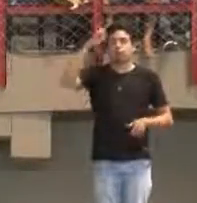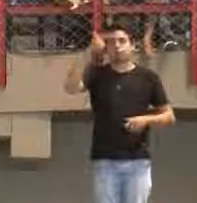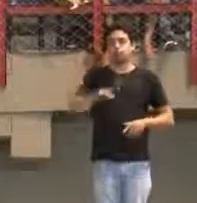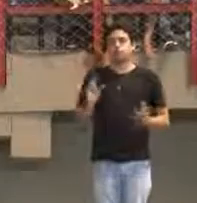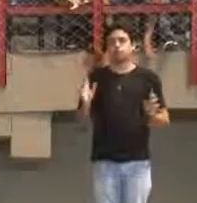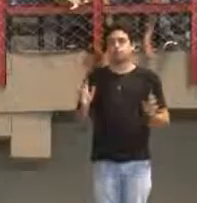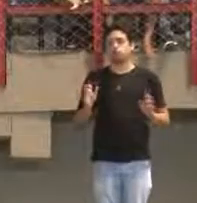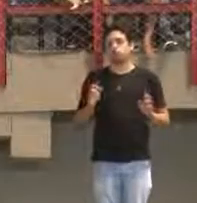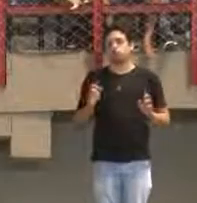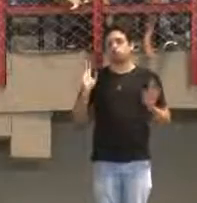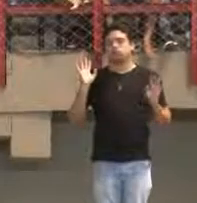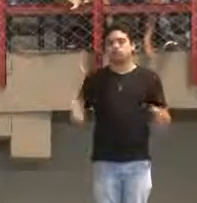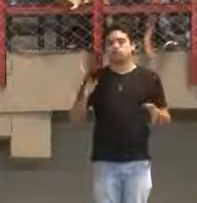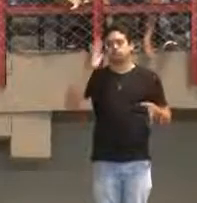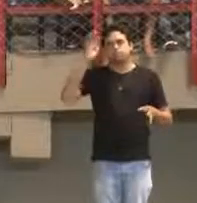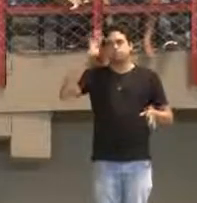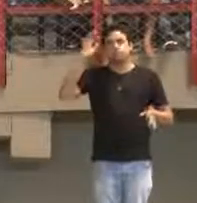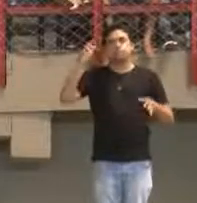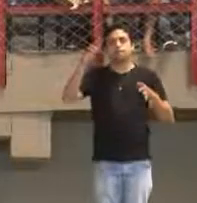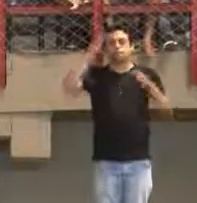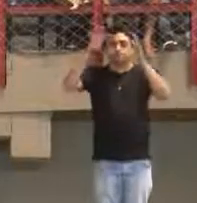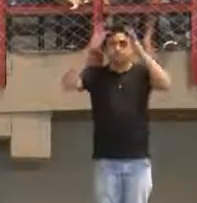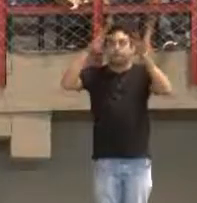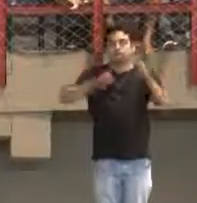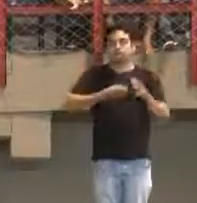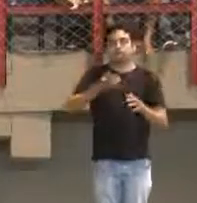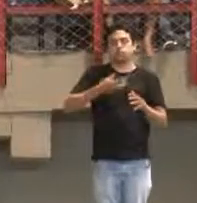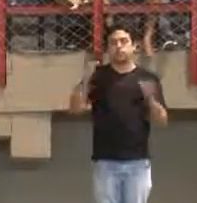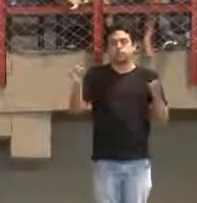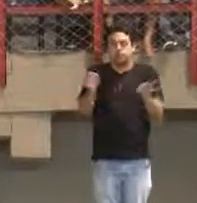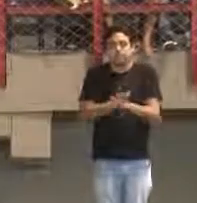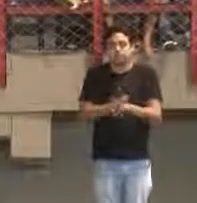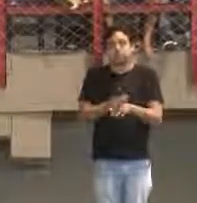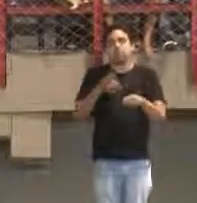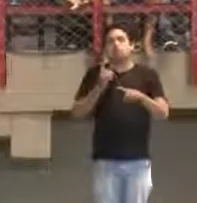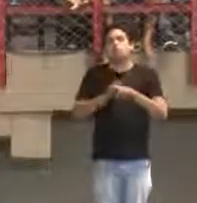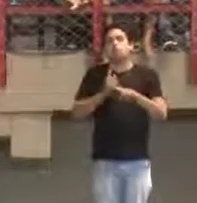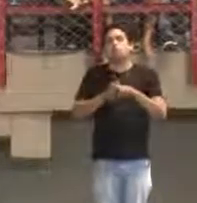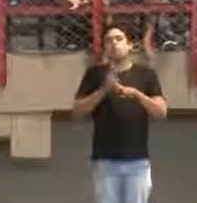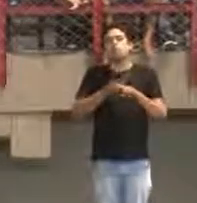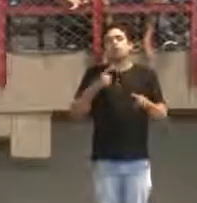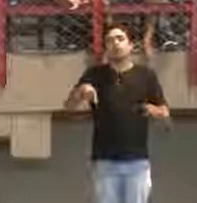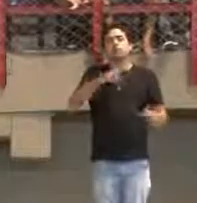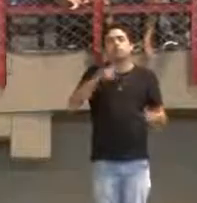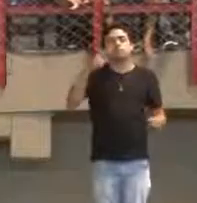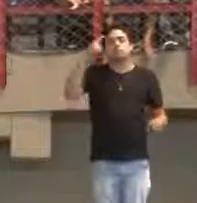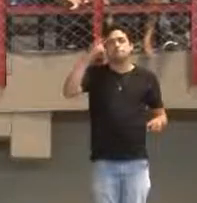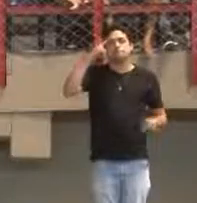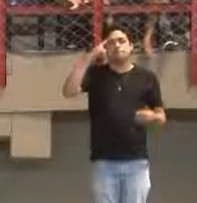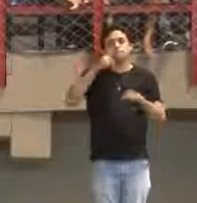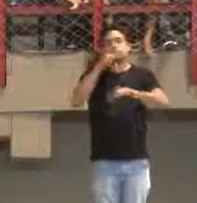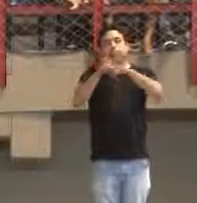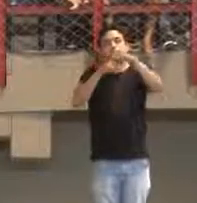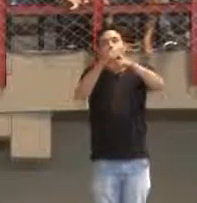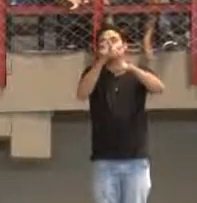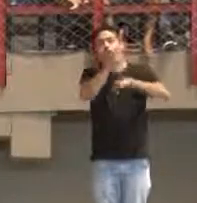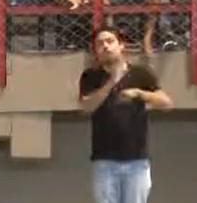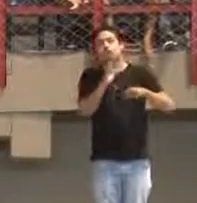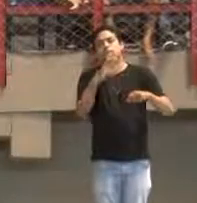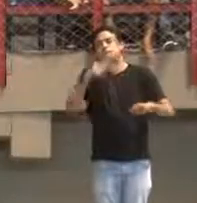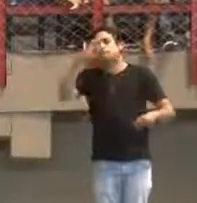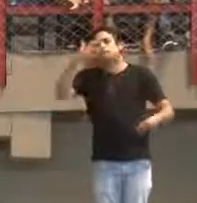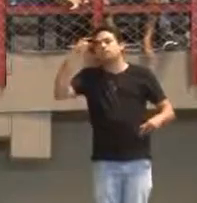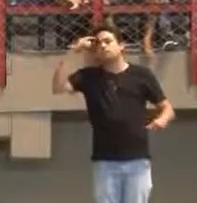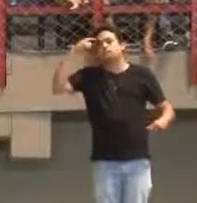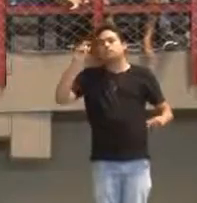mais poesia filosófica e ele encerra porque pensar uma maçã uma maçã